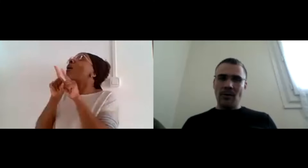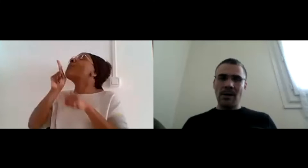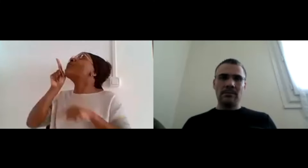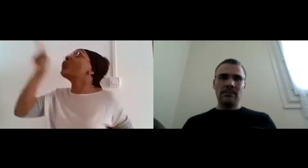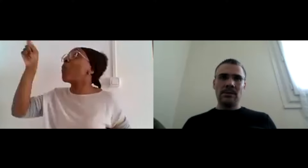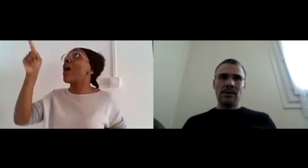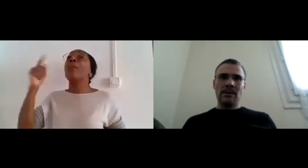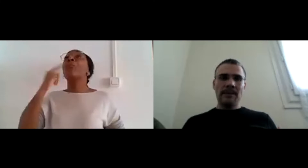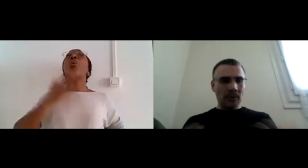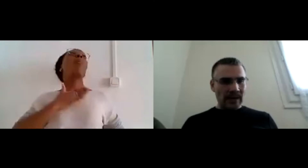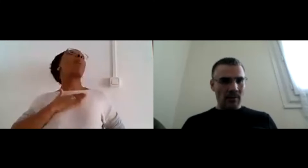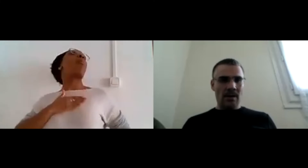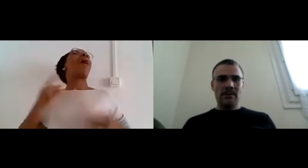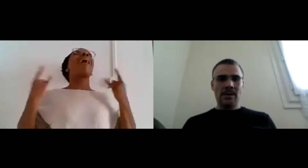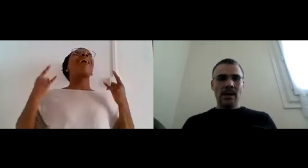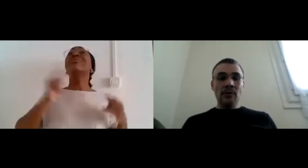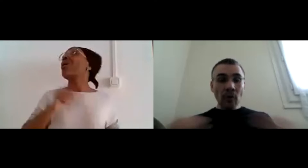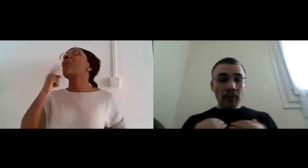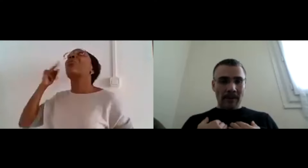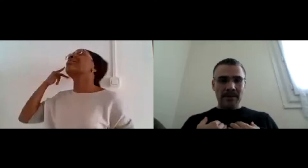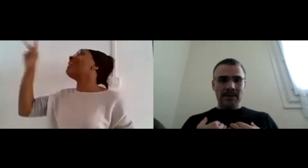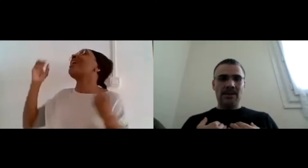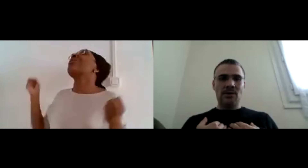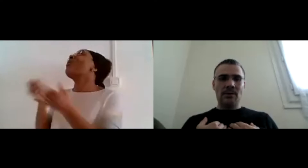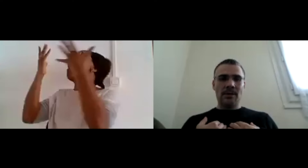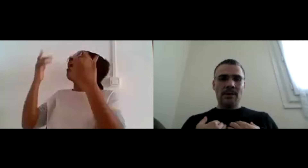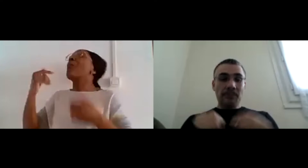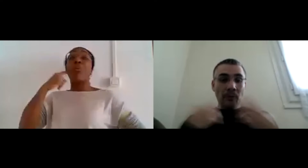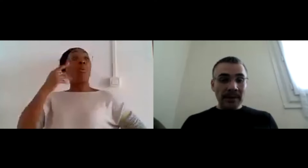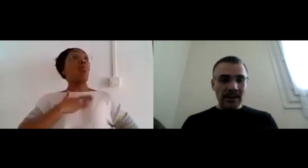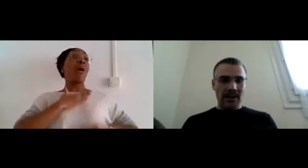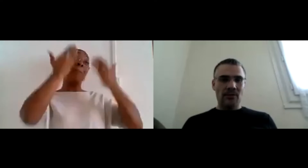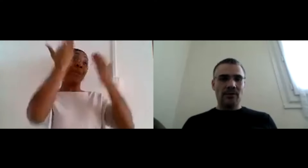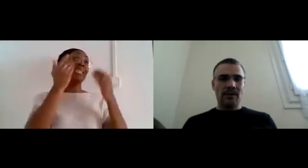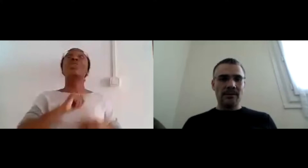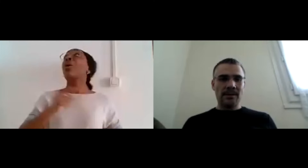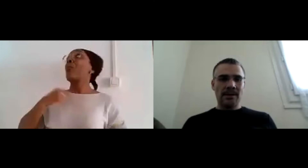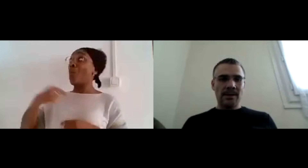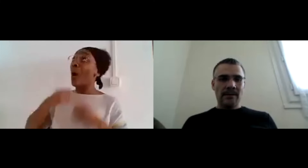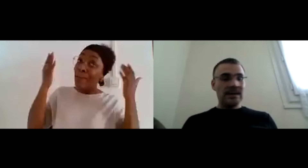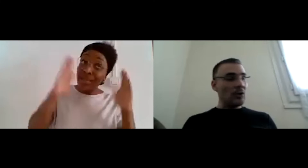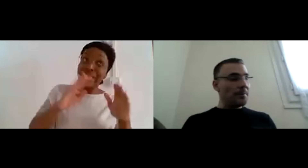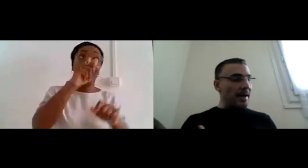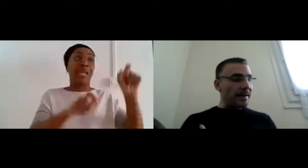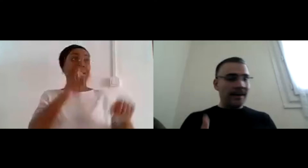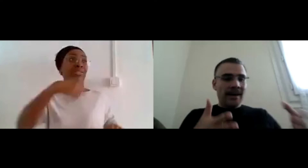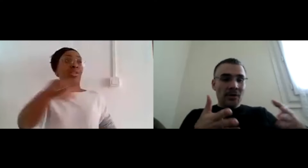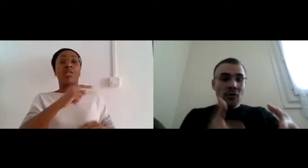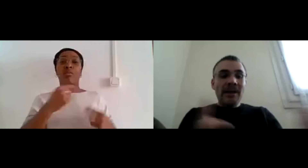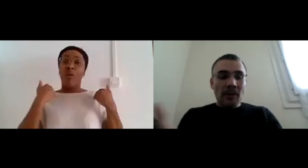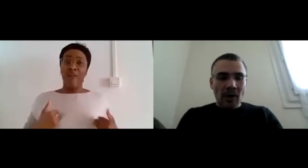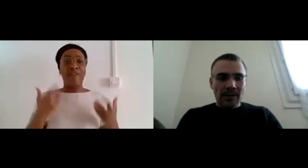ma gloire, mais pour ta gloire. Non pour ma bénédiction, mais pour bénir les autres. C'est que Pierre, qui